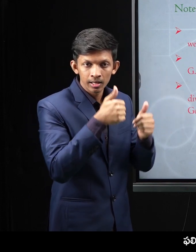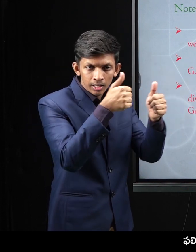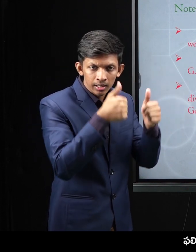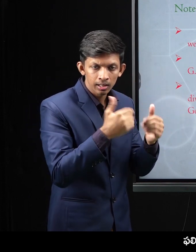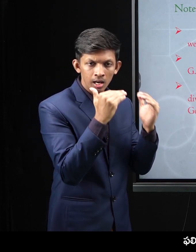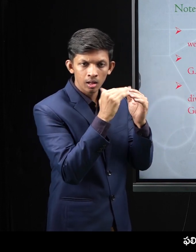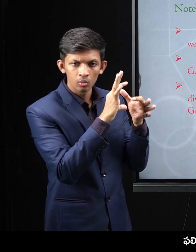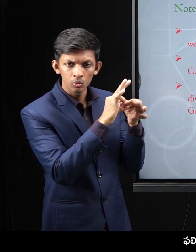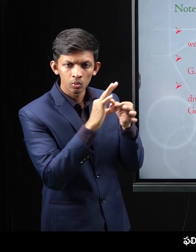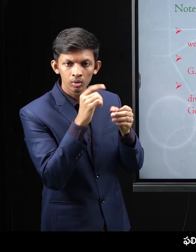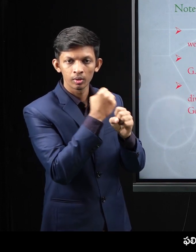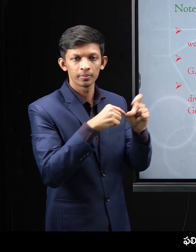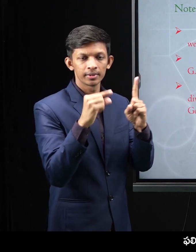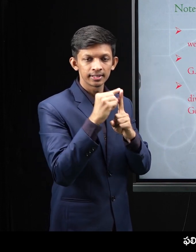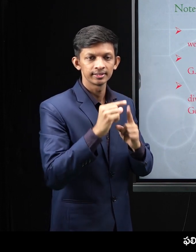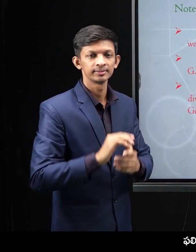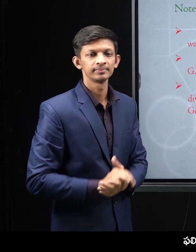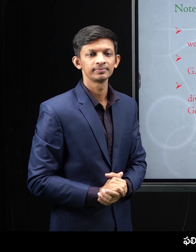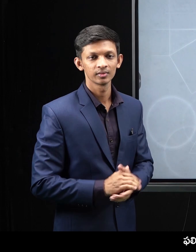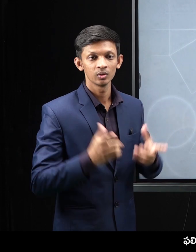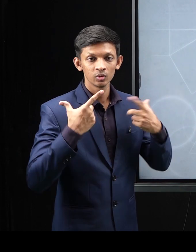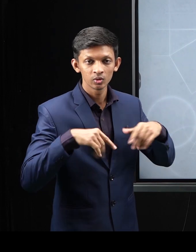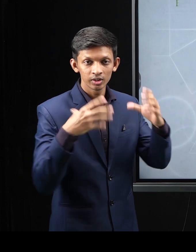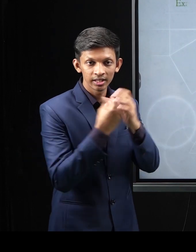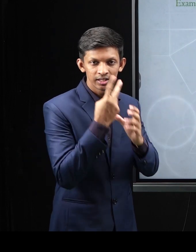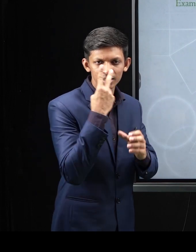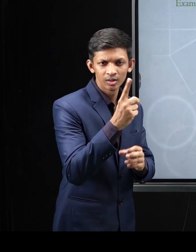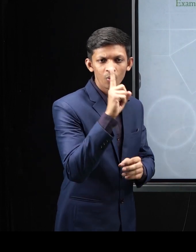వచ్చే క్రమం కూడా జామితీయ పురోగతి. ఉదాహరణ: